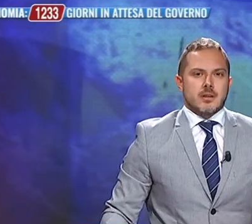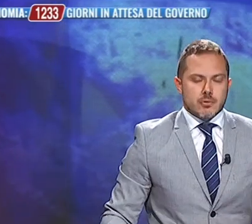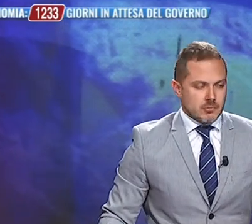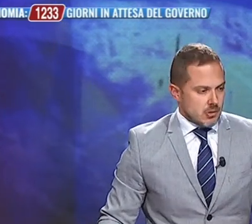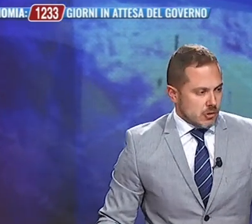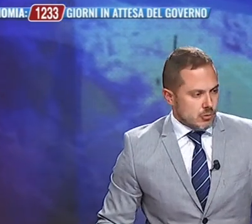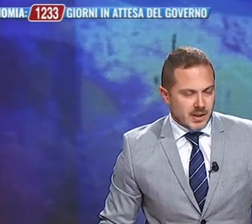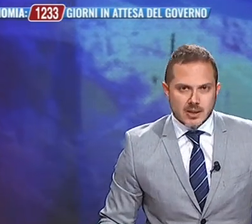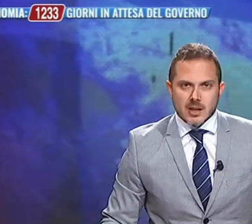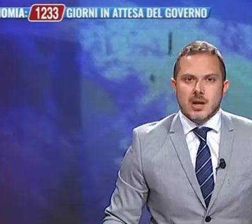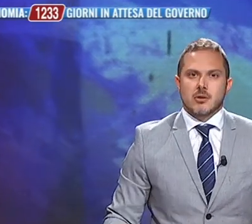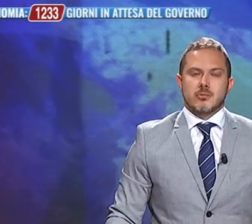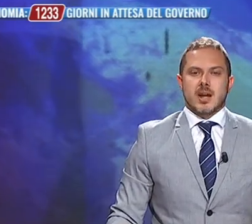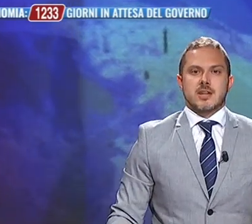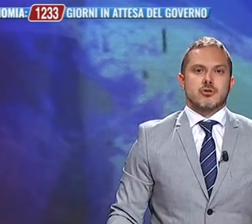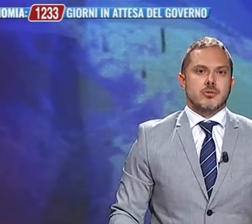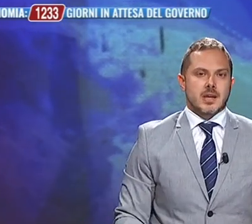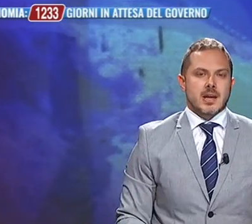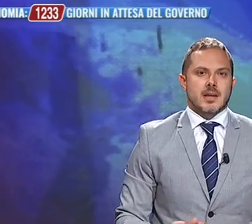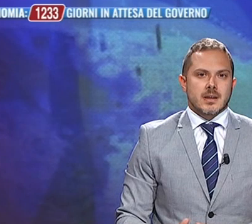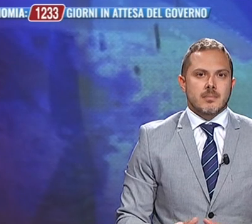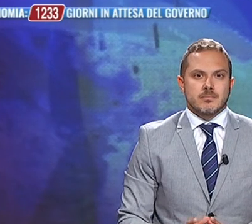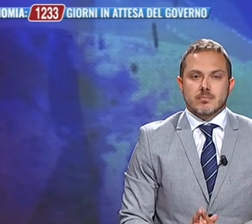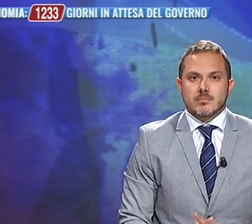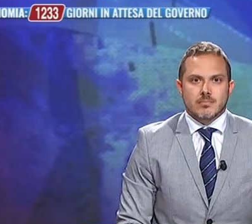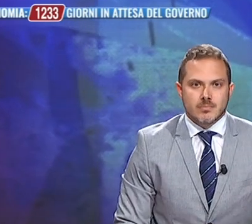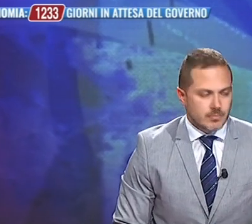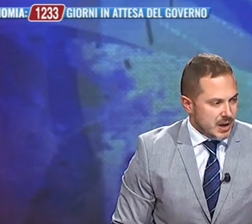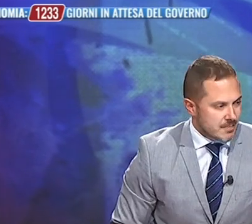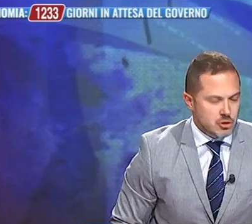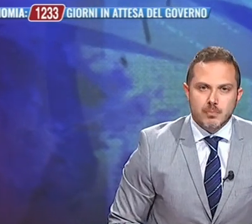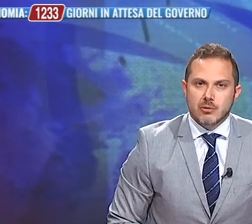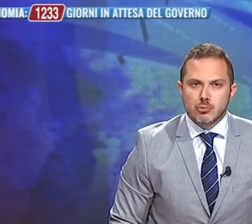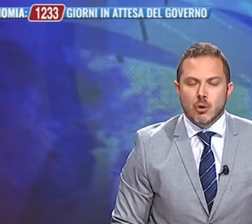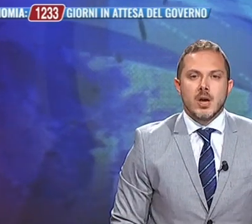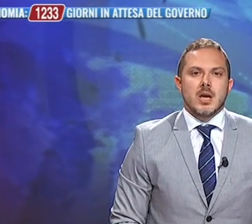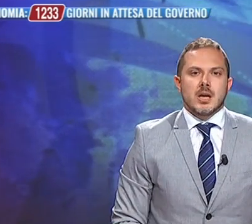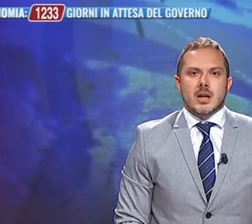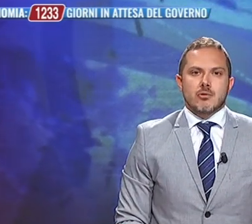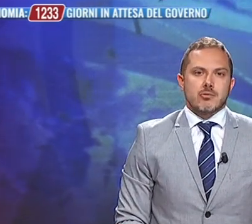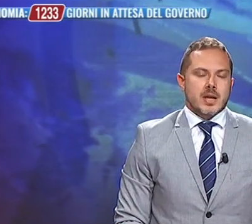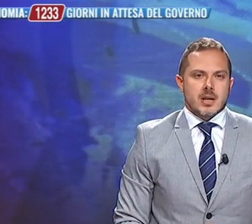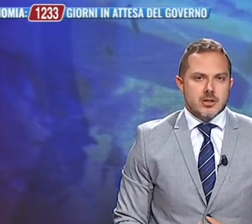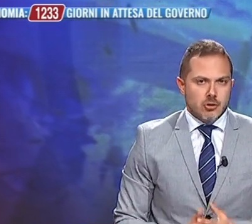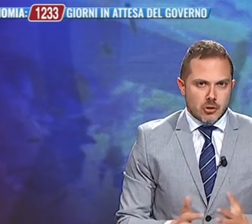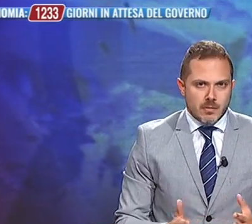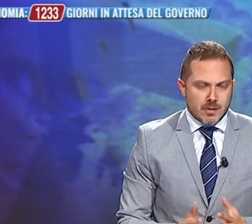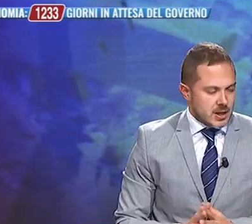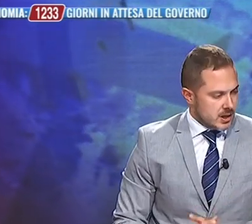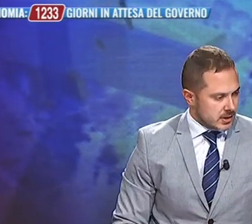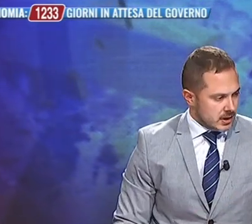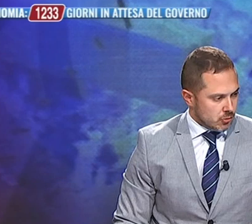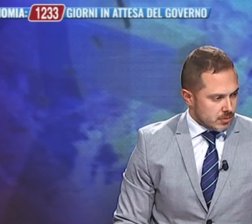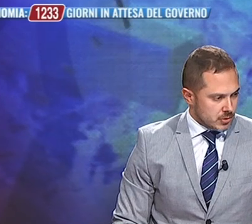situazione di fronte a una curva del contagio che preme soprattutto in alcune zone, lo